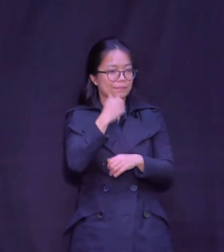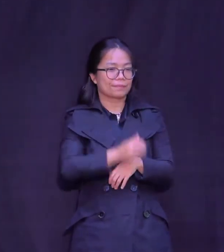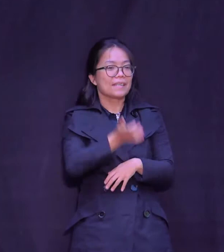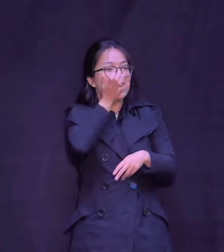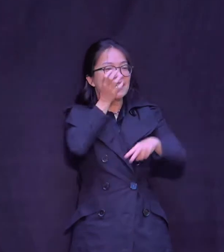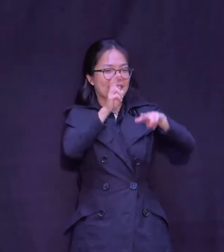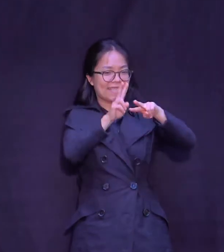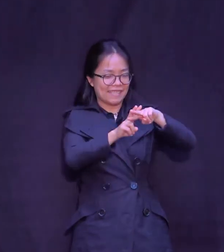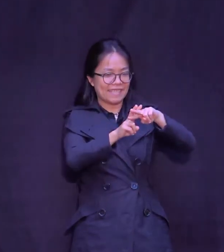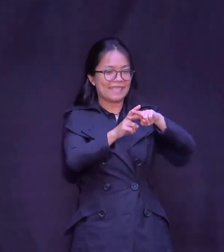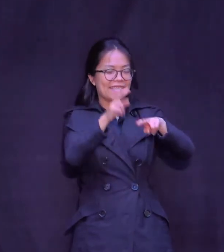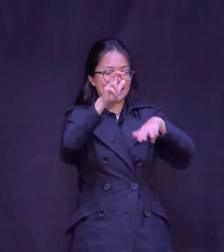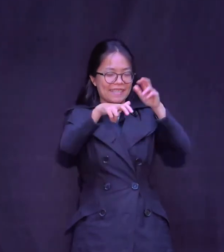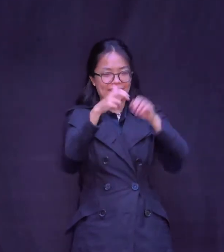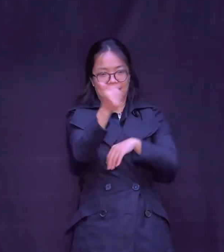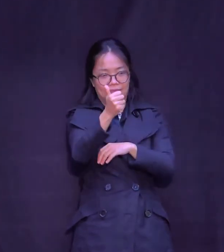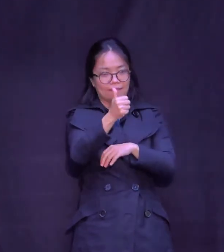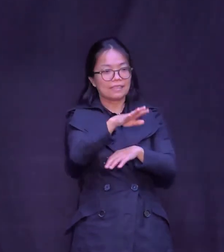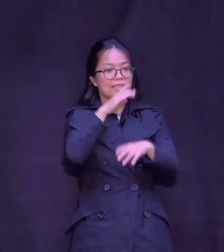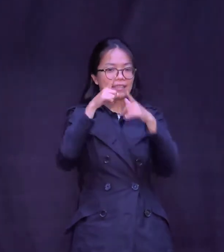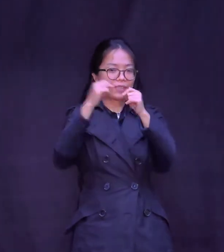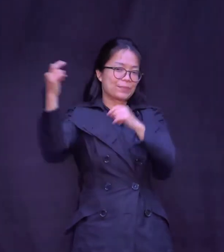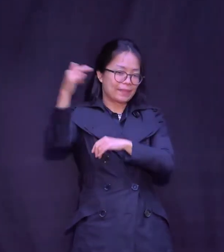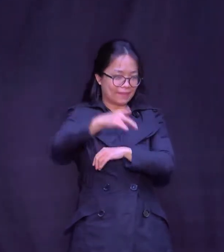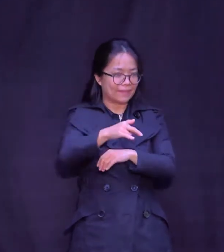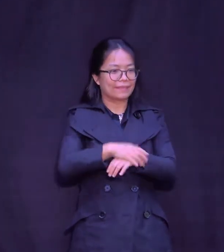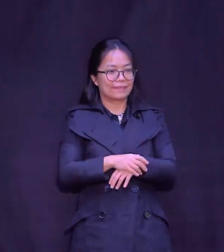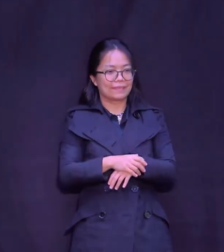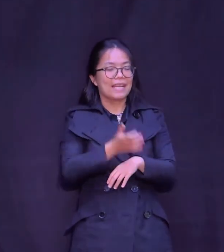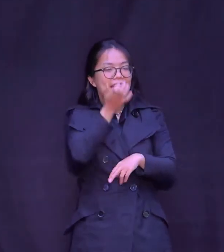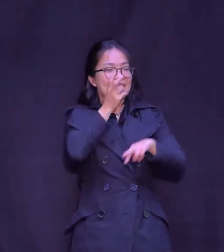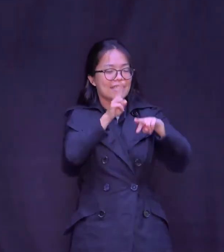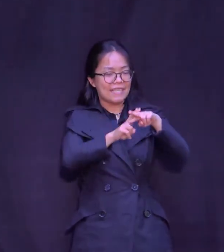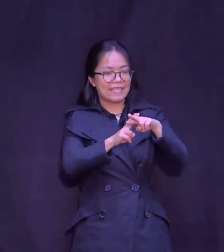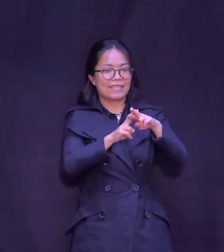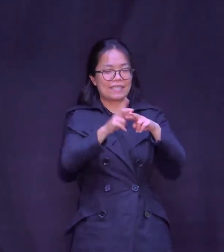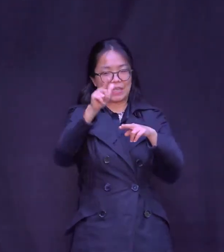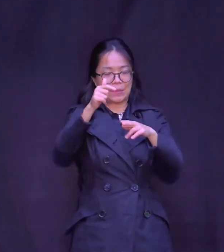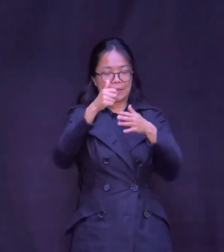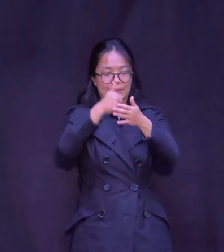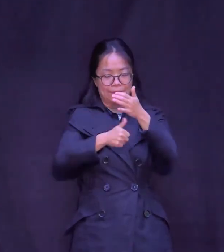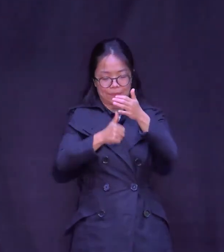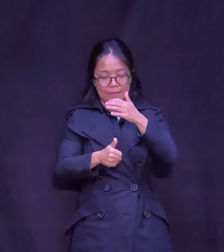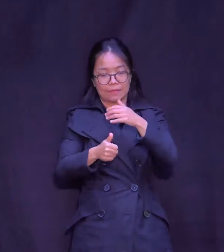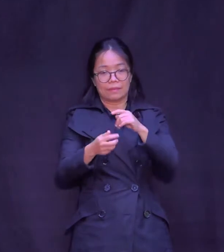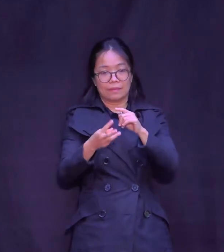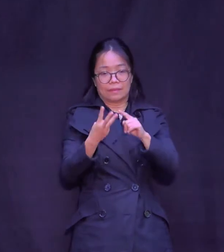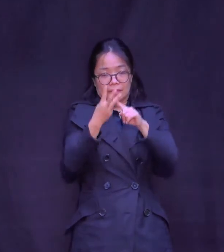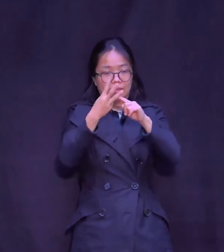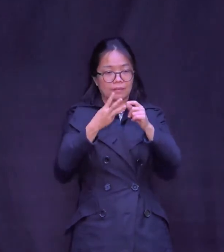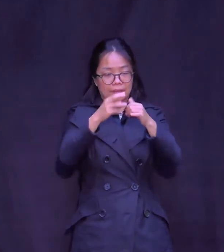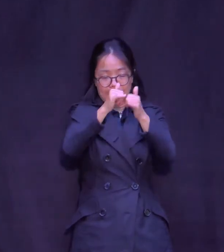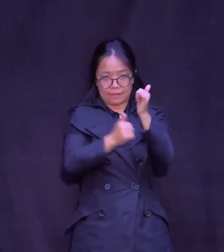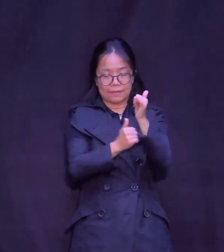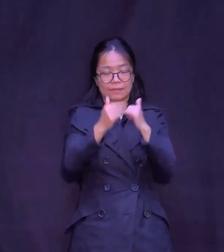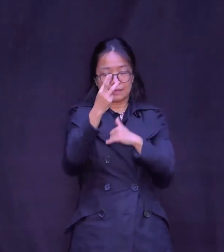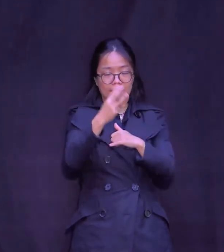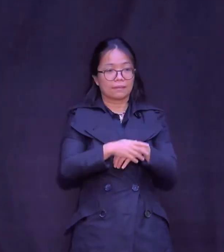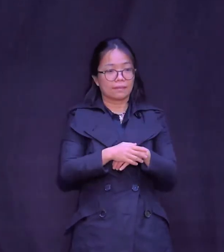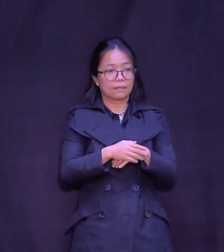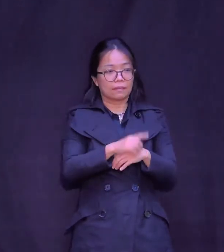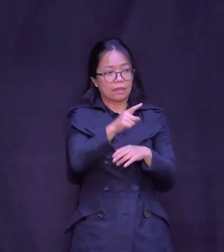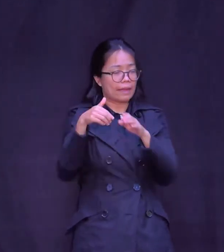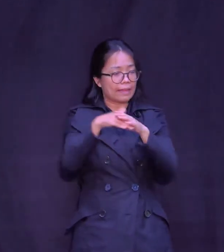登，来自日本的这一位石井墨老师的第三代，他呢带来非常珍贵